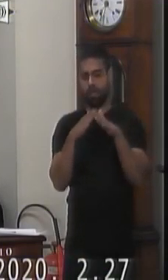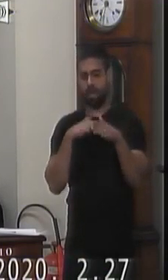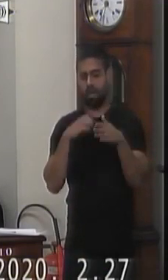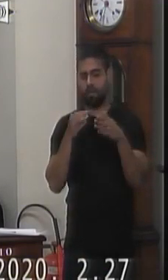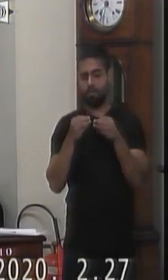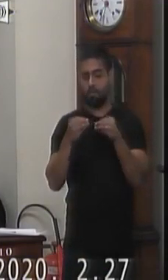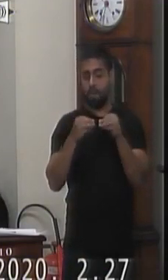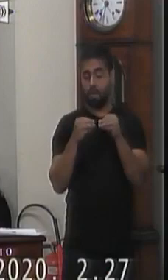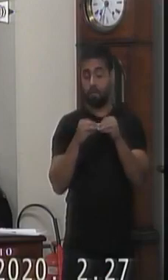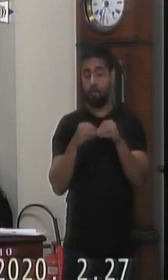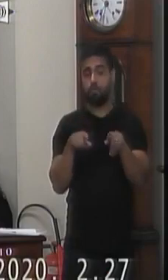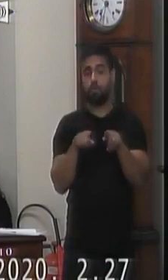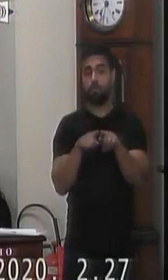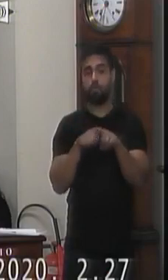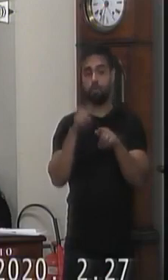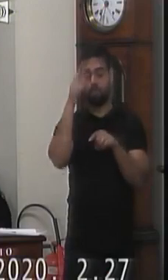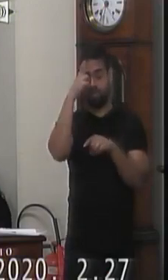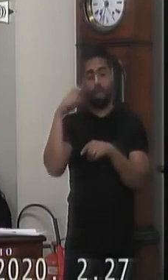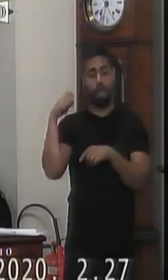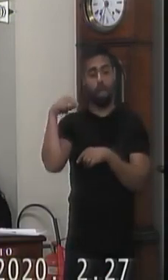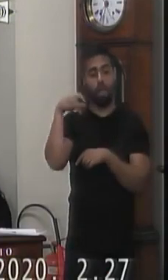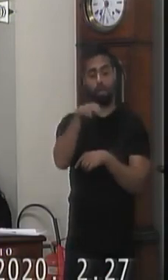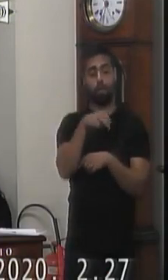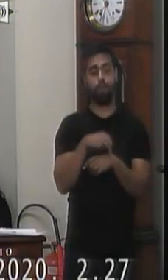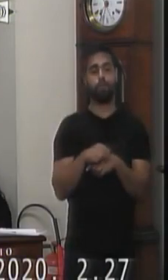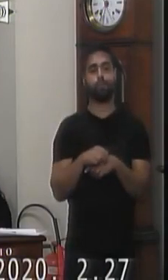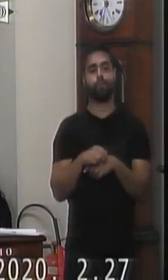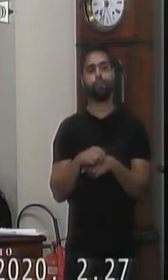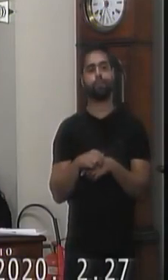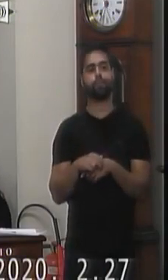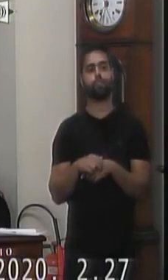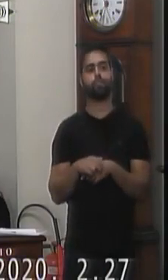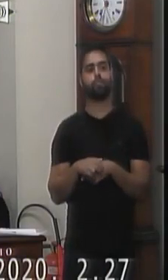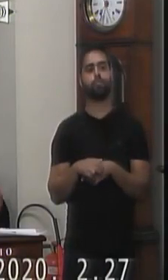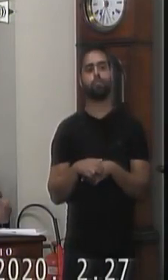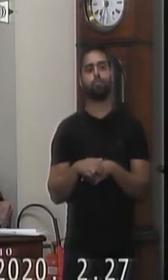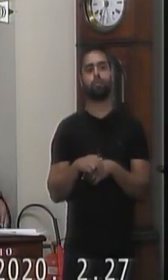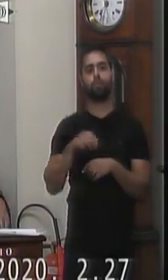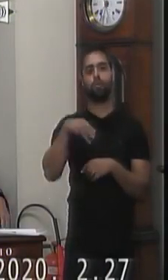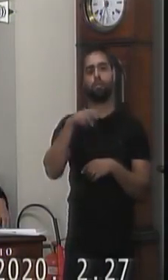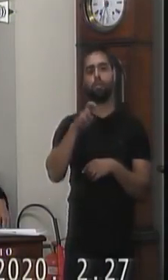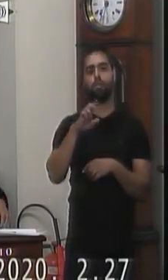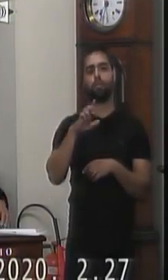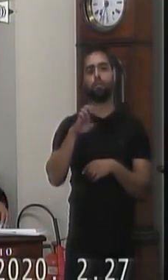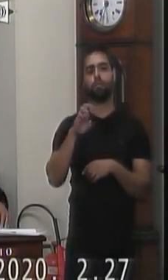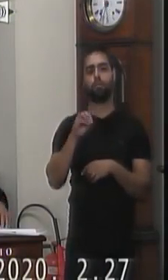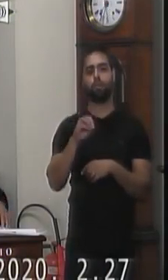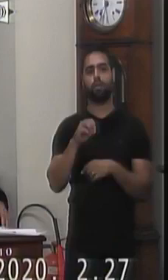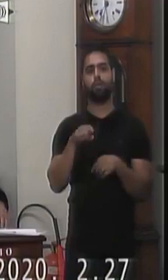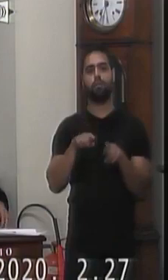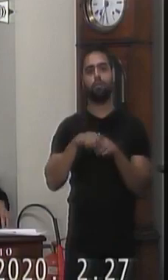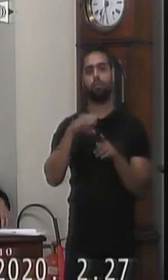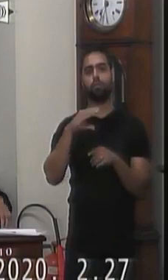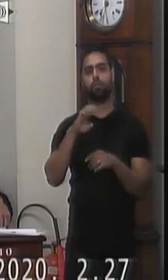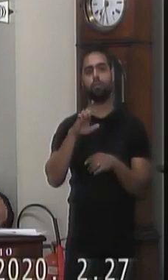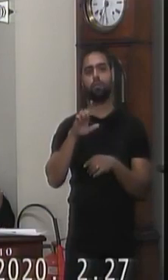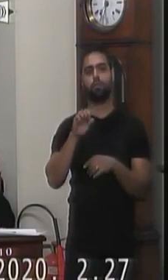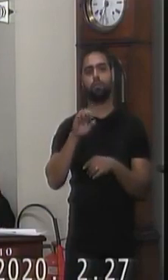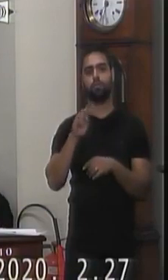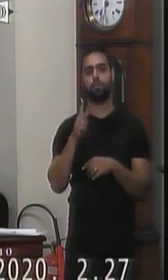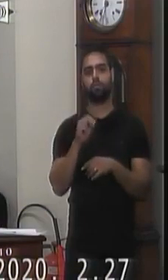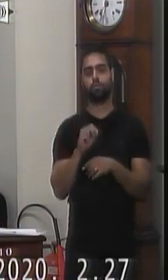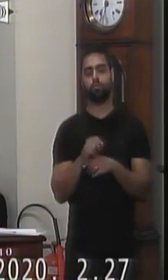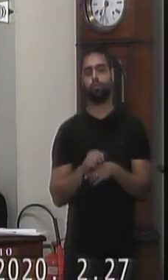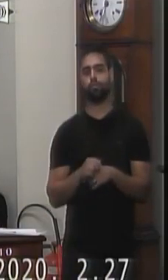na localidade, como os que pular trafego. Sala das sessões, 27 de fevereiro, Marcelo de Santa Isabel e Celcinho do Bar. O